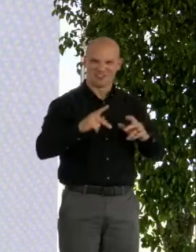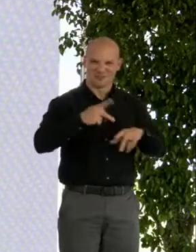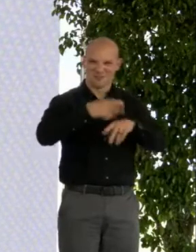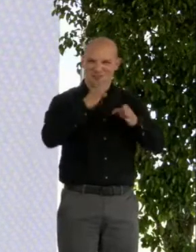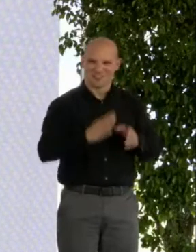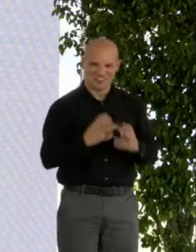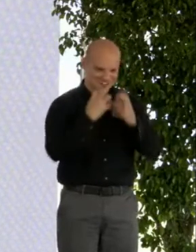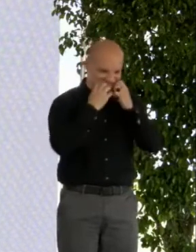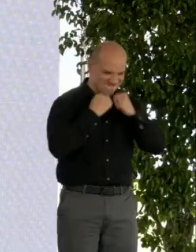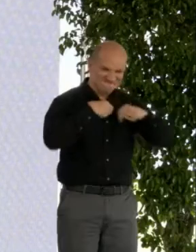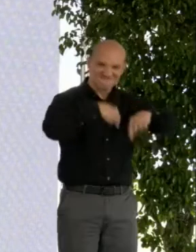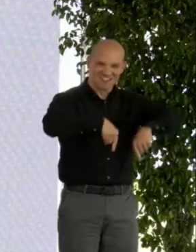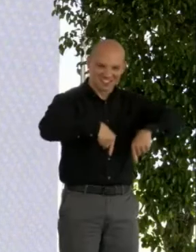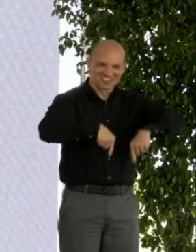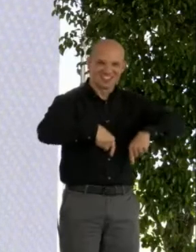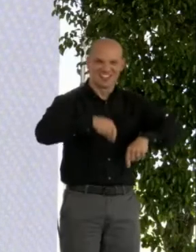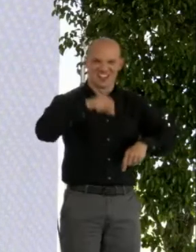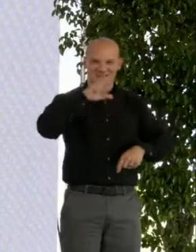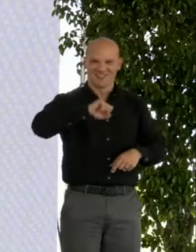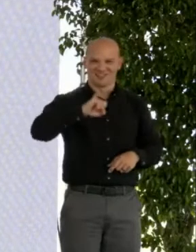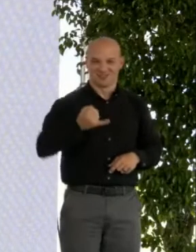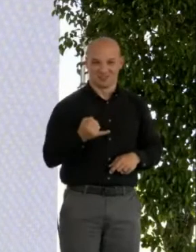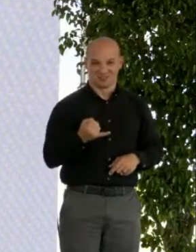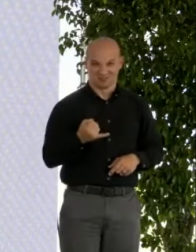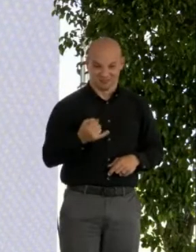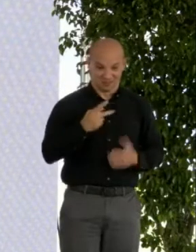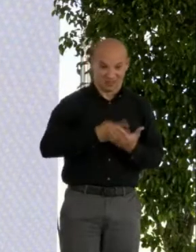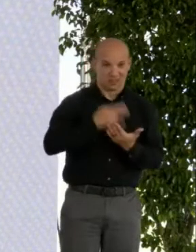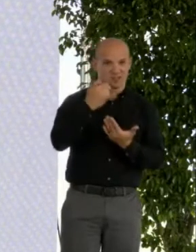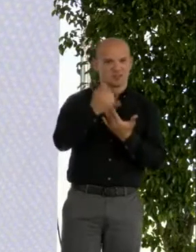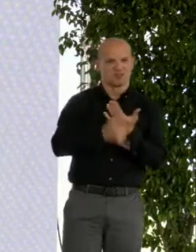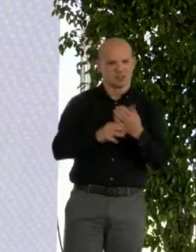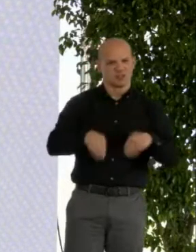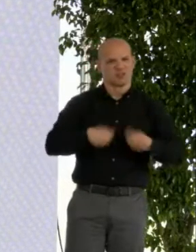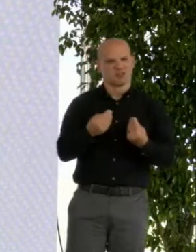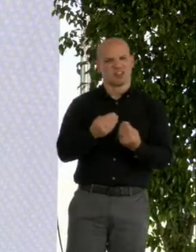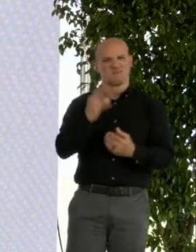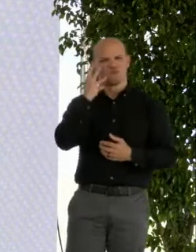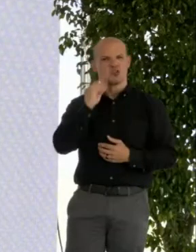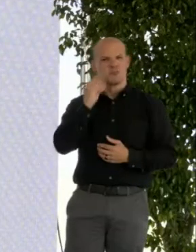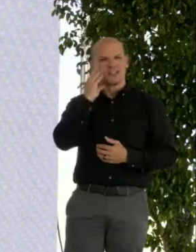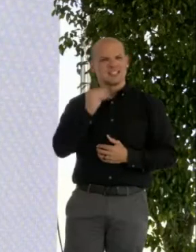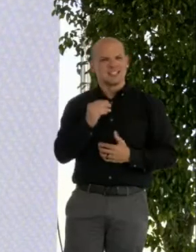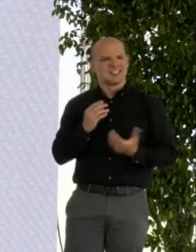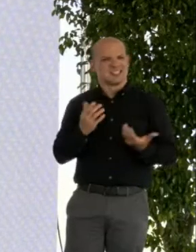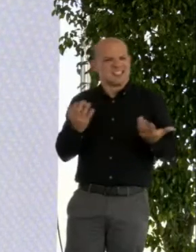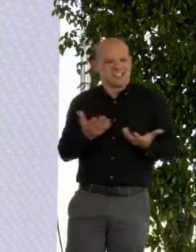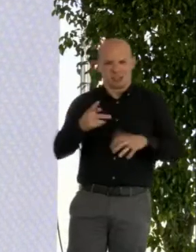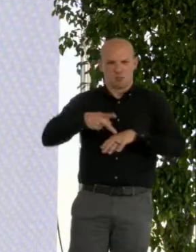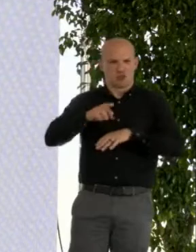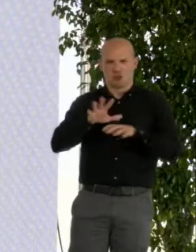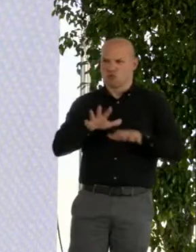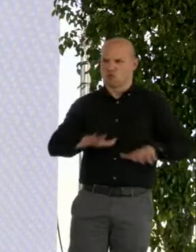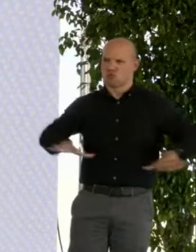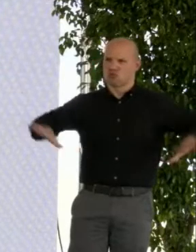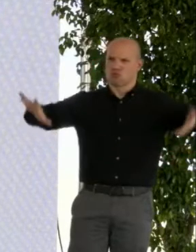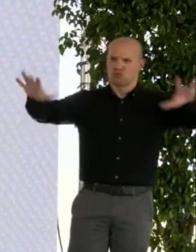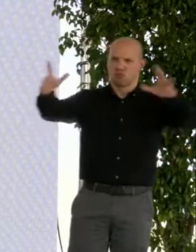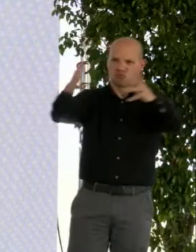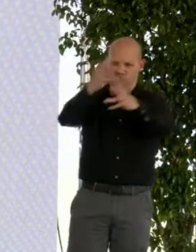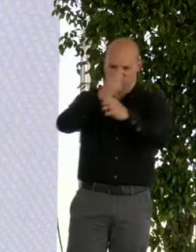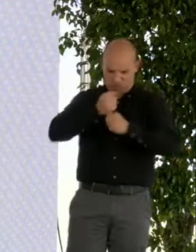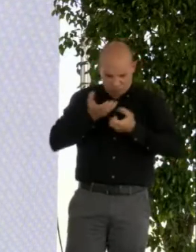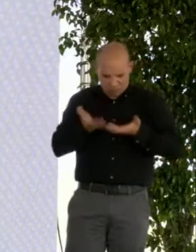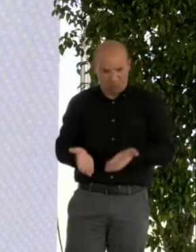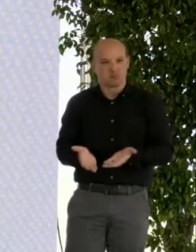Juan. Este proyecto ofrece una experiencia concentrada de lo que es Puerto Rico, Aquí encontrarán comida puertorriqueña, música